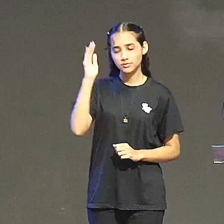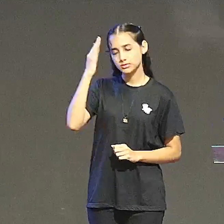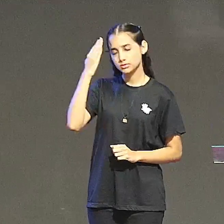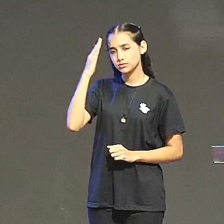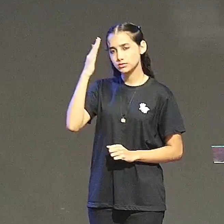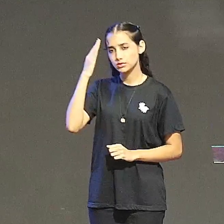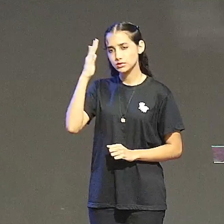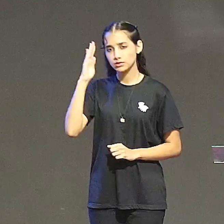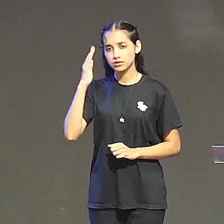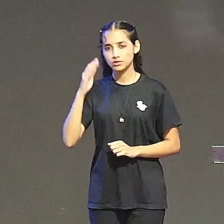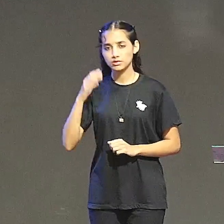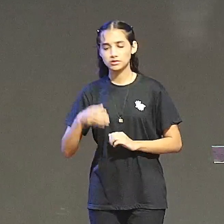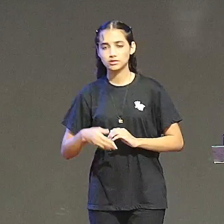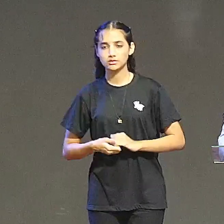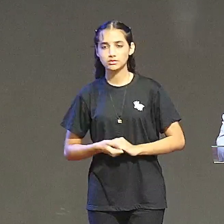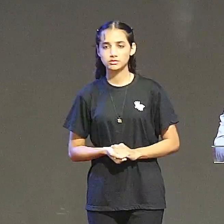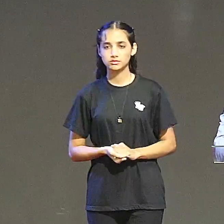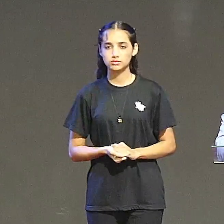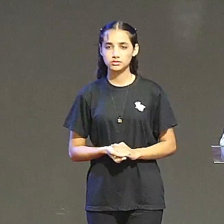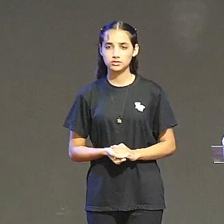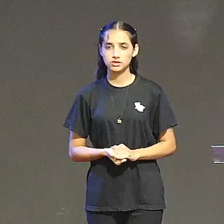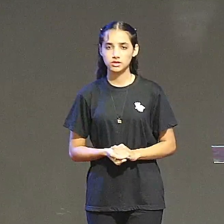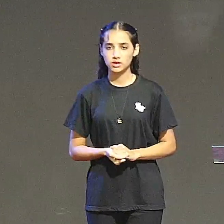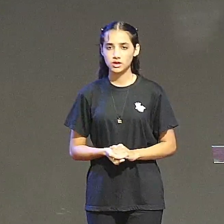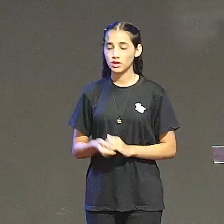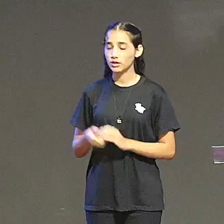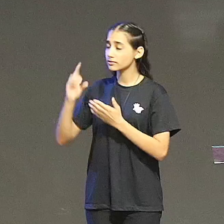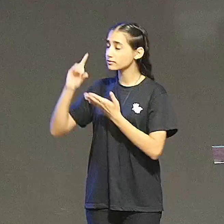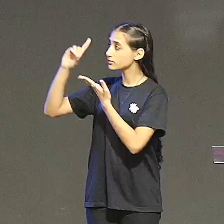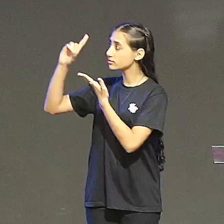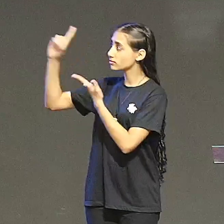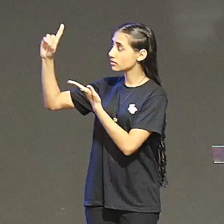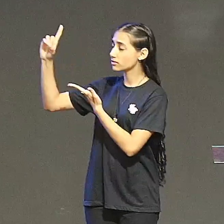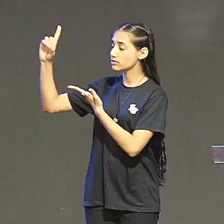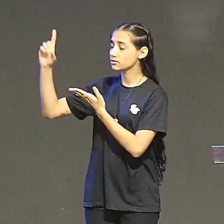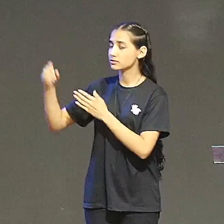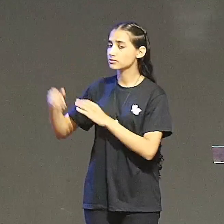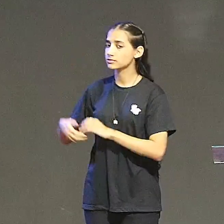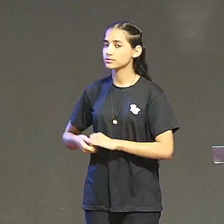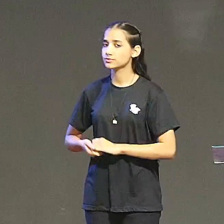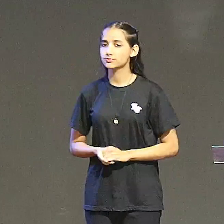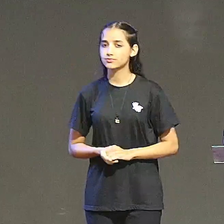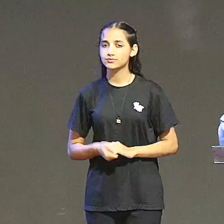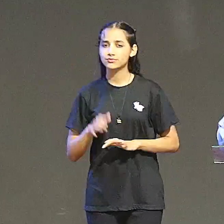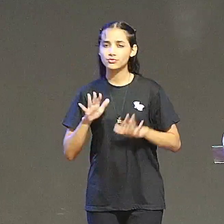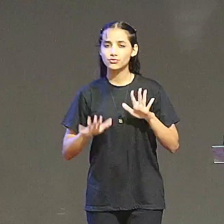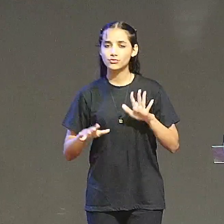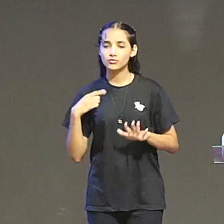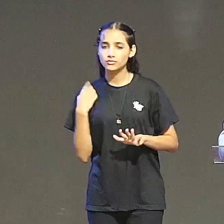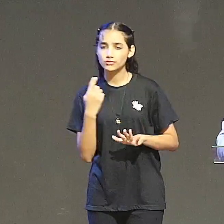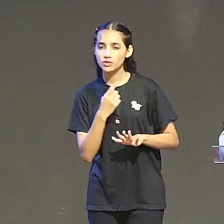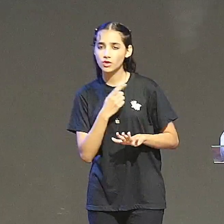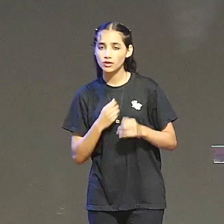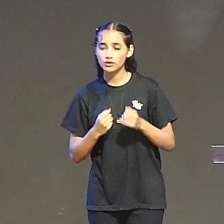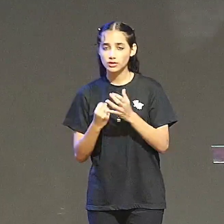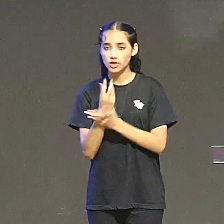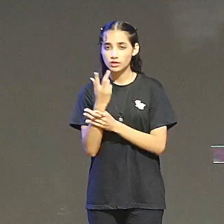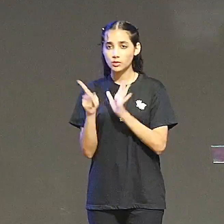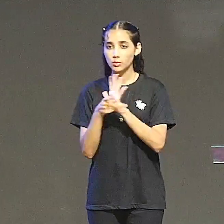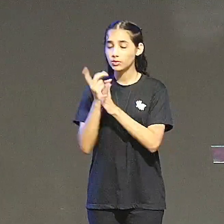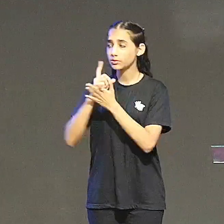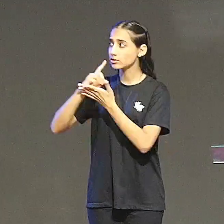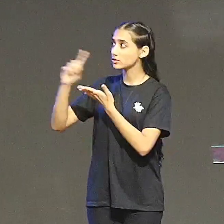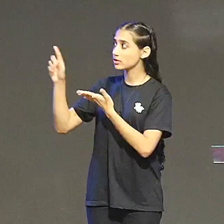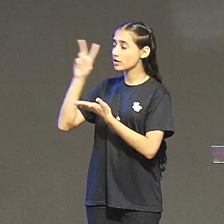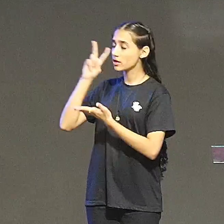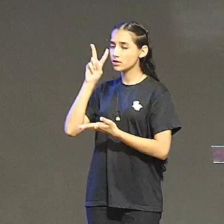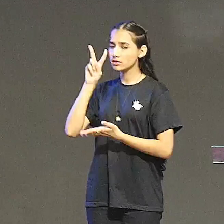tentar entender as grandezas de Deus é a gente olhar de repente pra criação dele